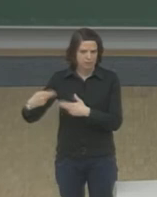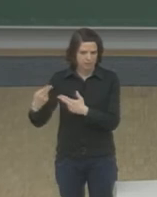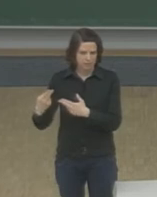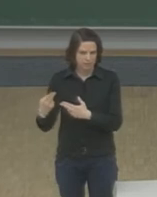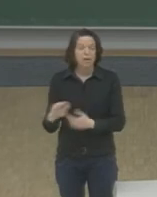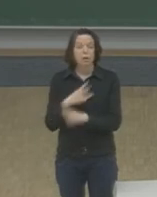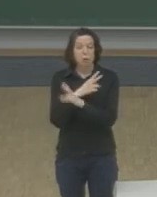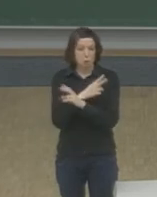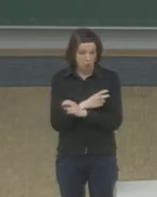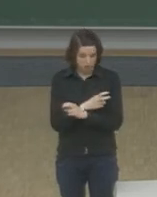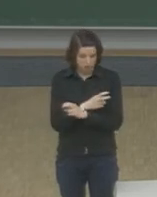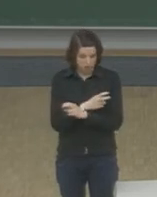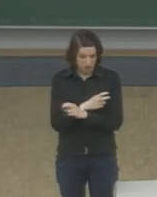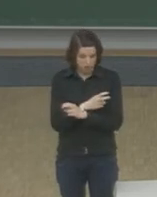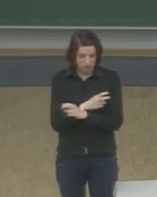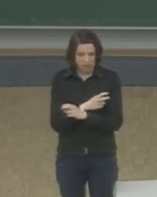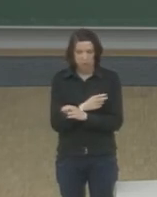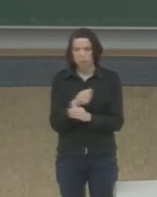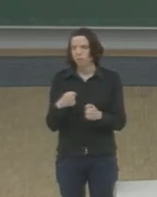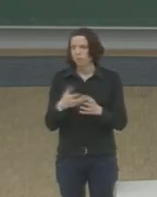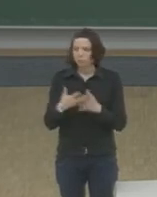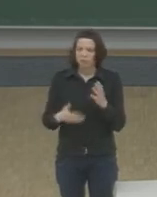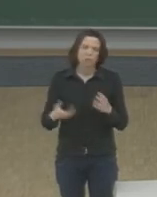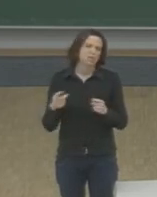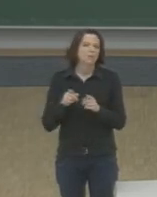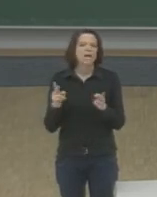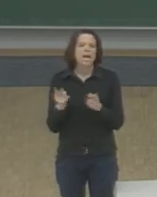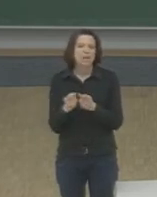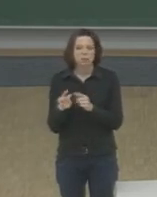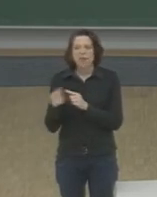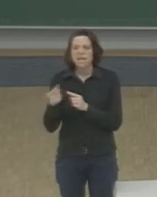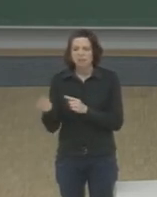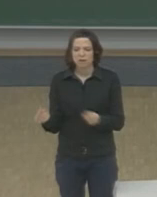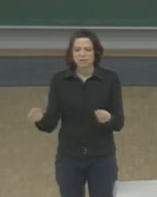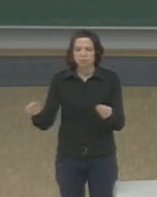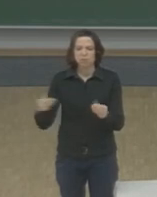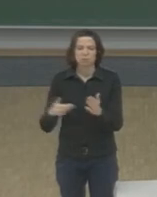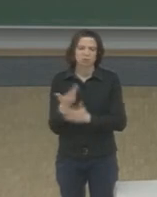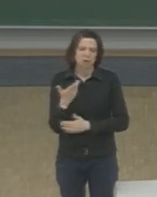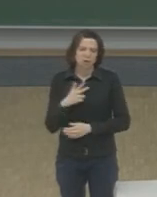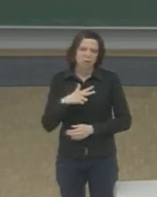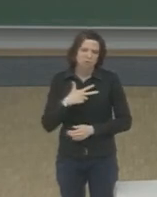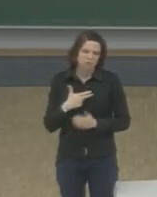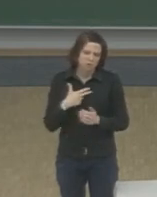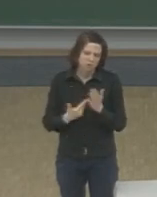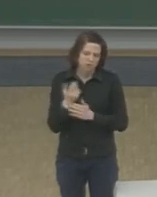in Österreich außer einigen Mengensprechweisen und Äquivalenzpfeilen eigentlich nicht wirklich etwas von Bestand gewesen.